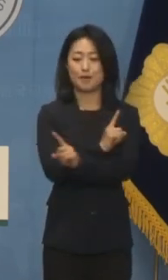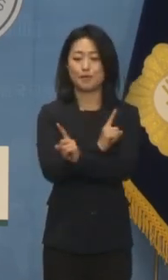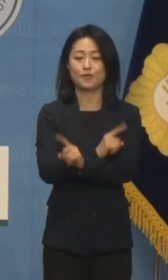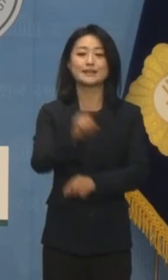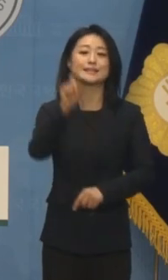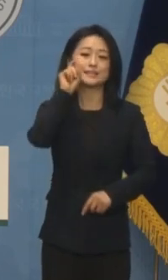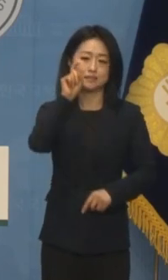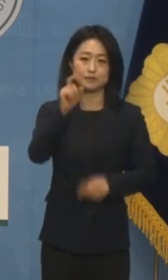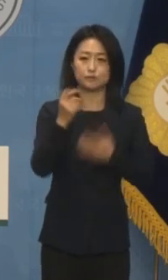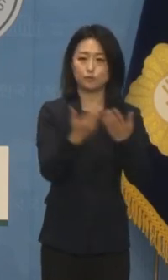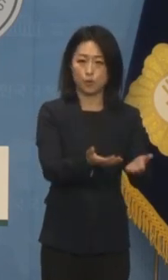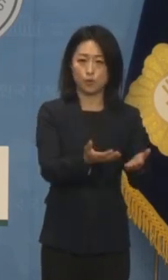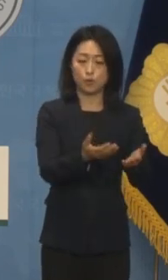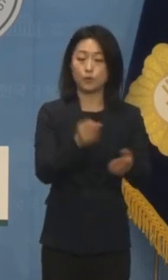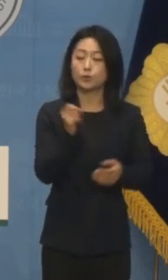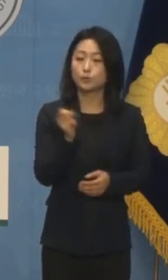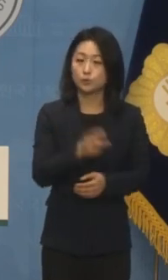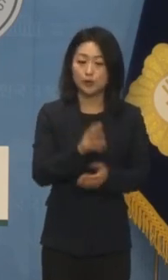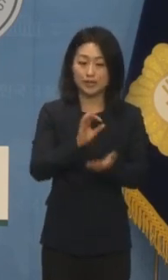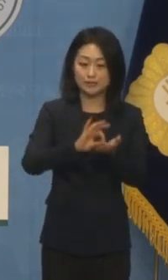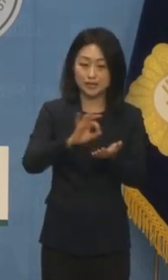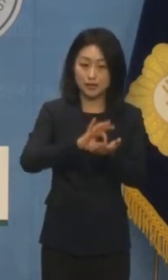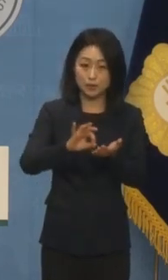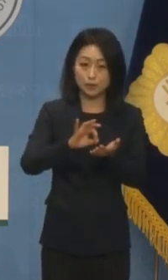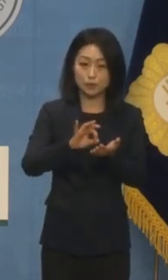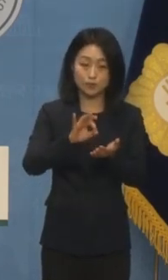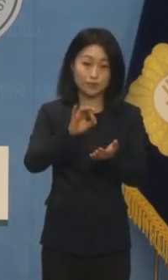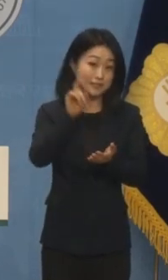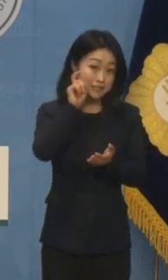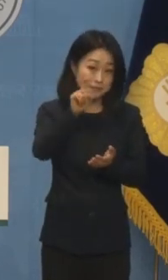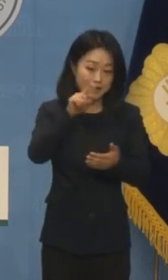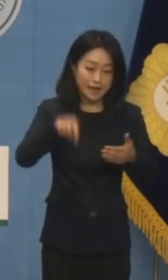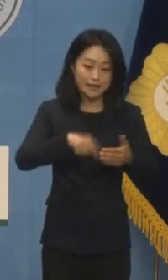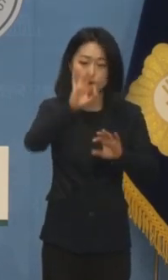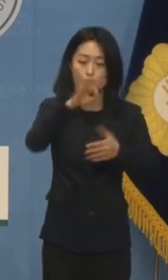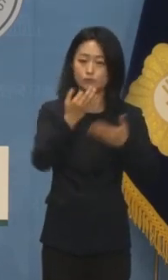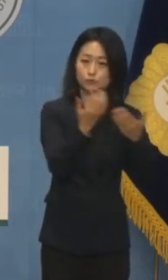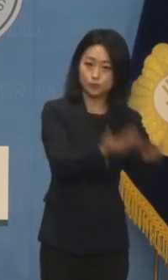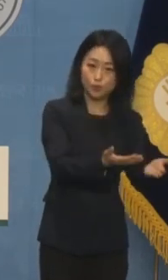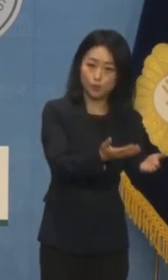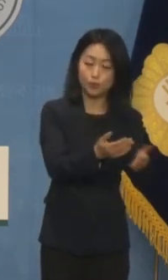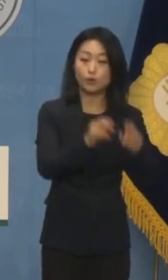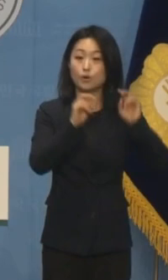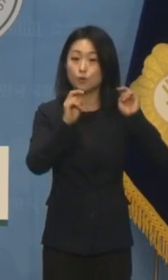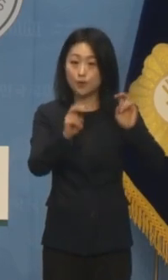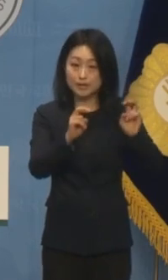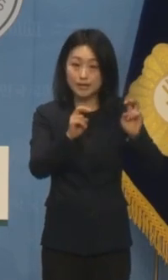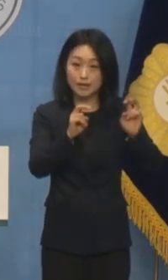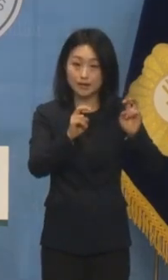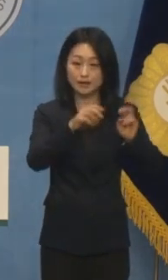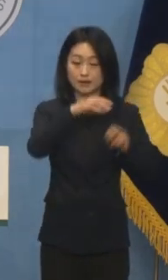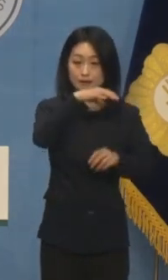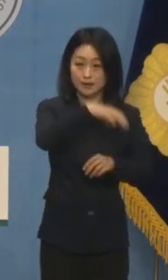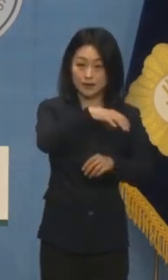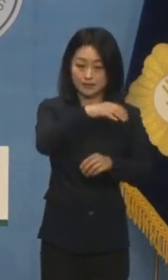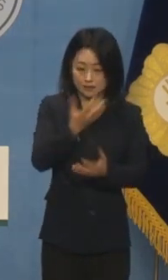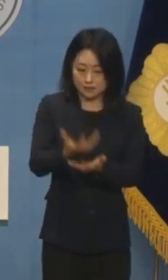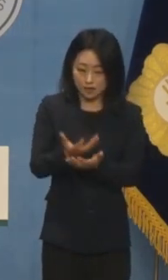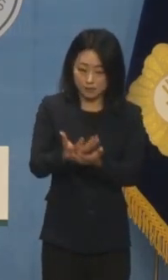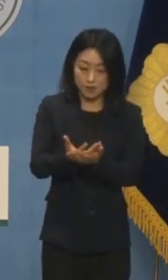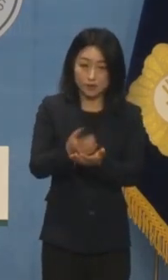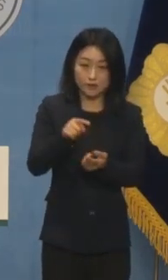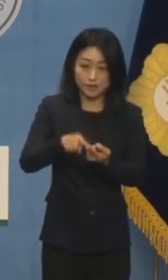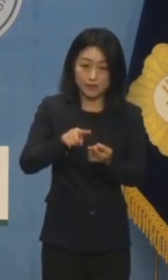확대하고 사용기간 전체를 유급화하고 사업주의 시기 변경권을 변경 사유를 서면으로